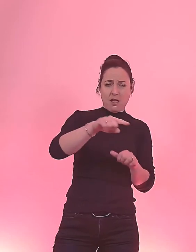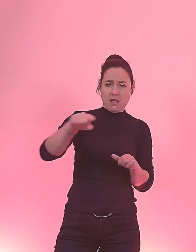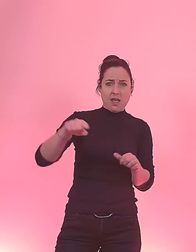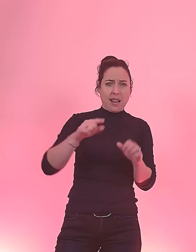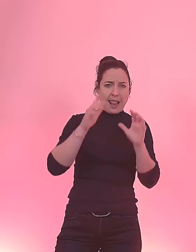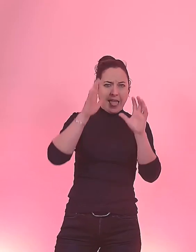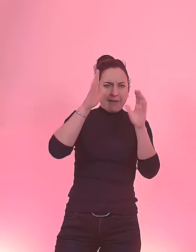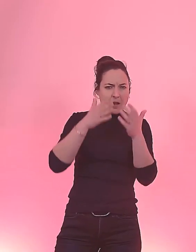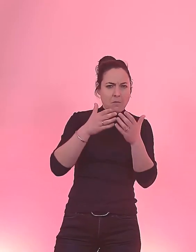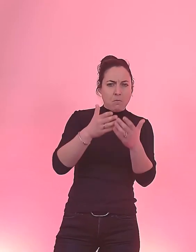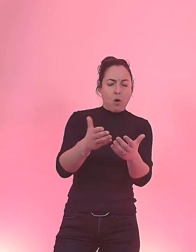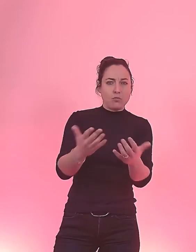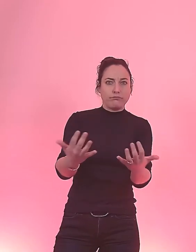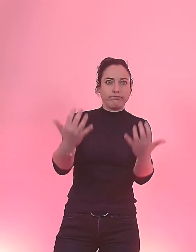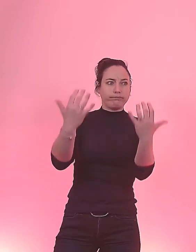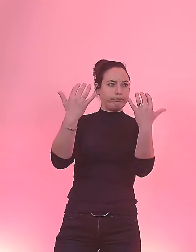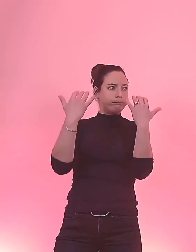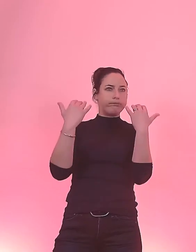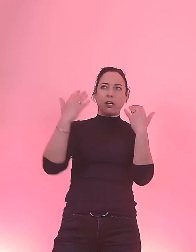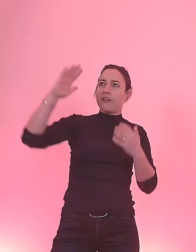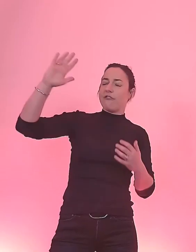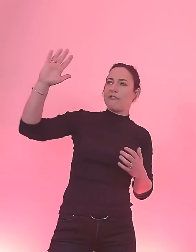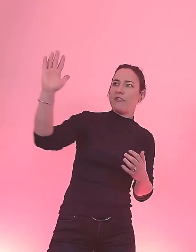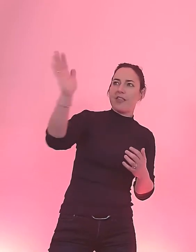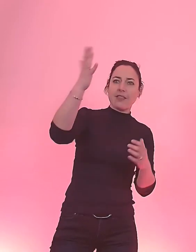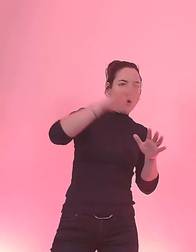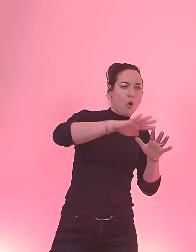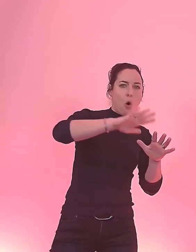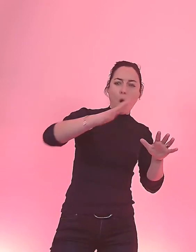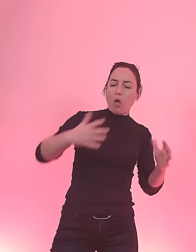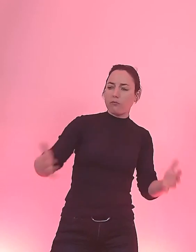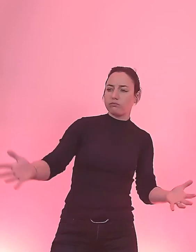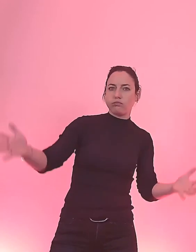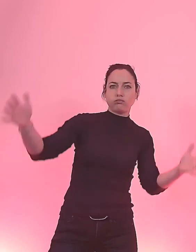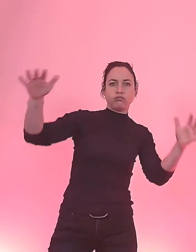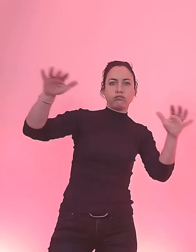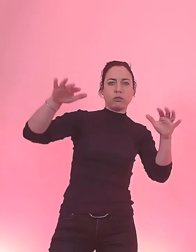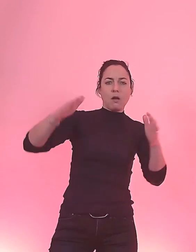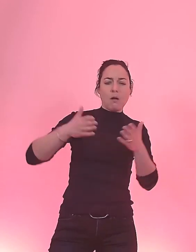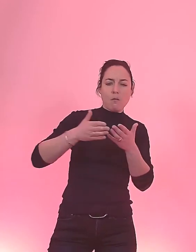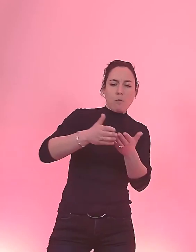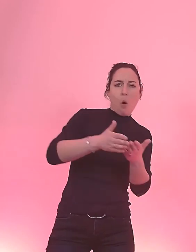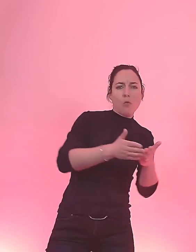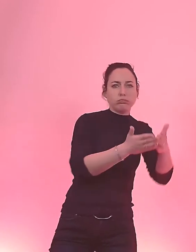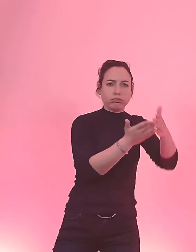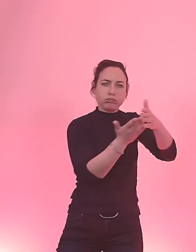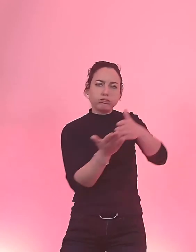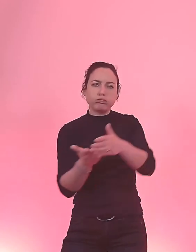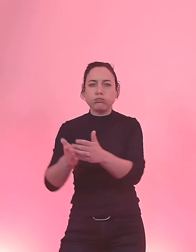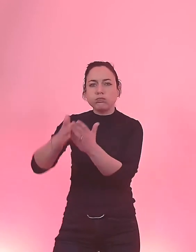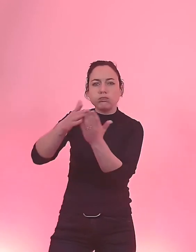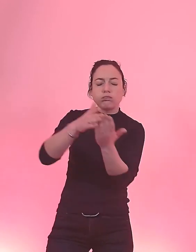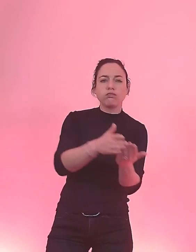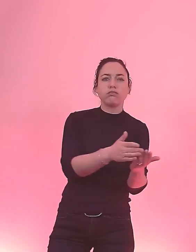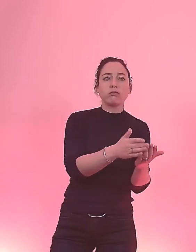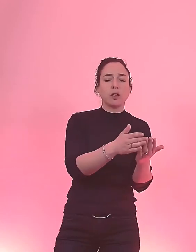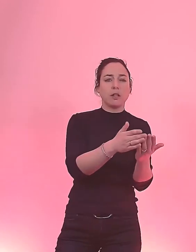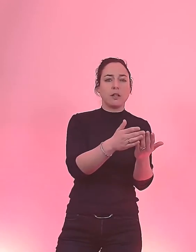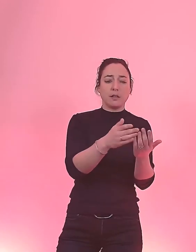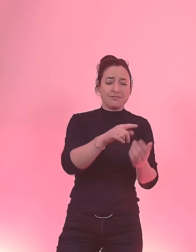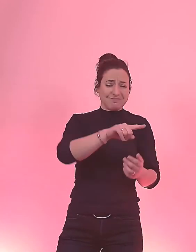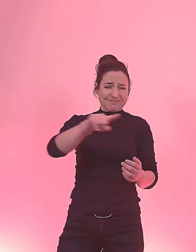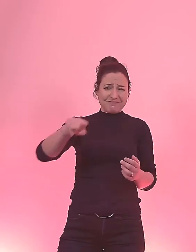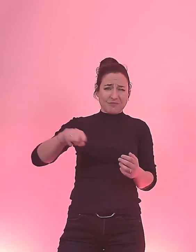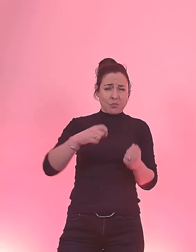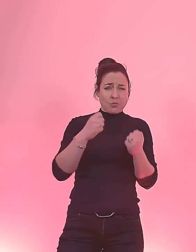en wind waait aan golven rijzen om hoge die boot wordt alle kanten op gesmeten en hoeveel ervaring zou ik